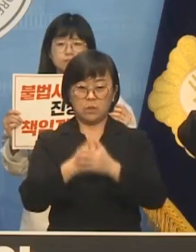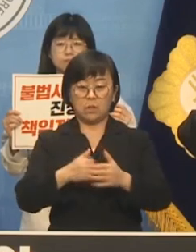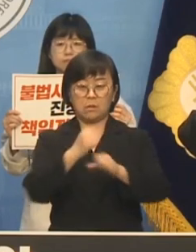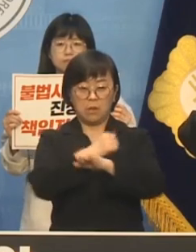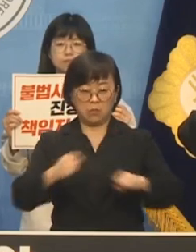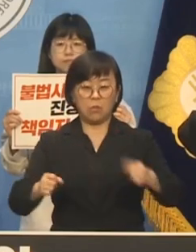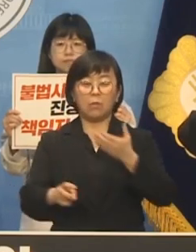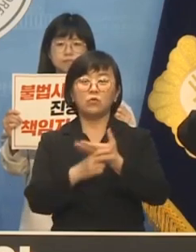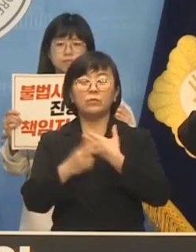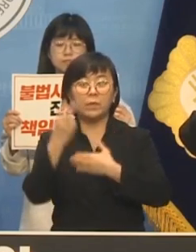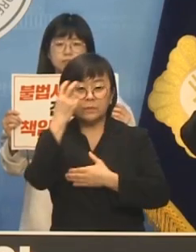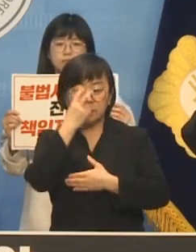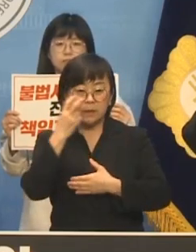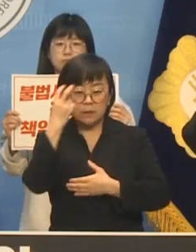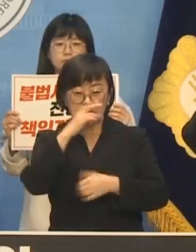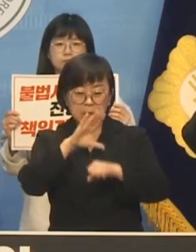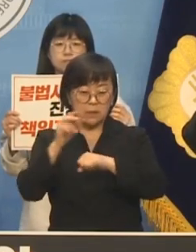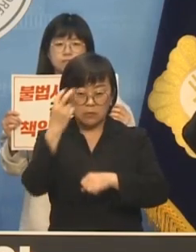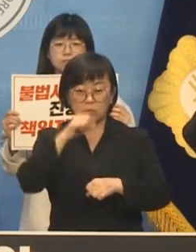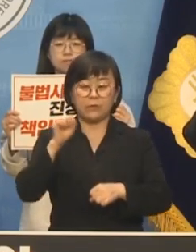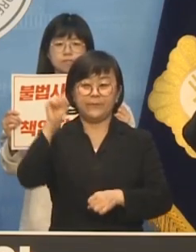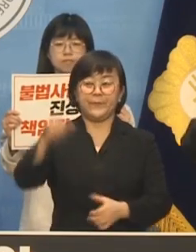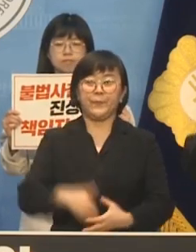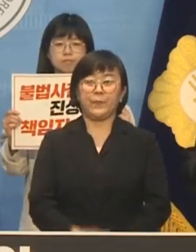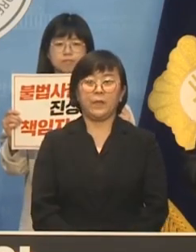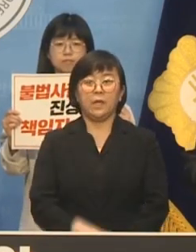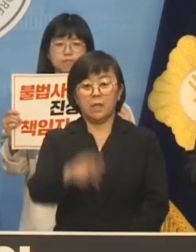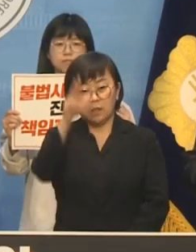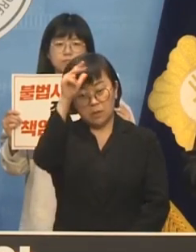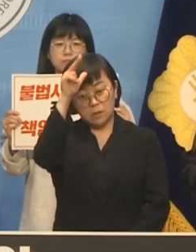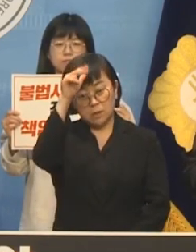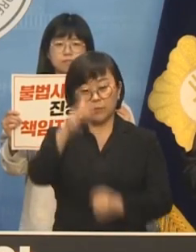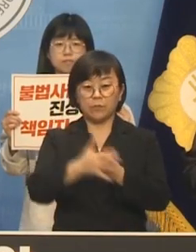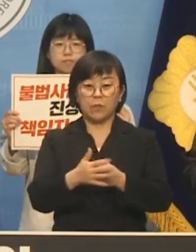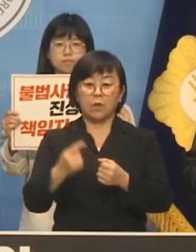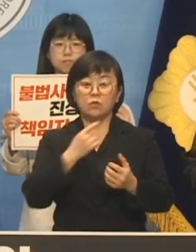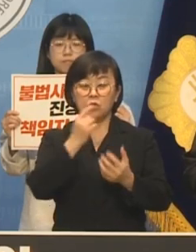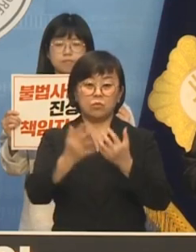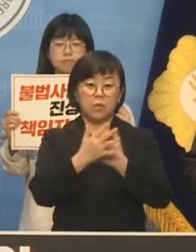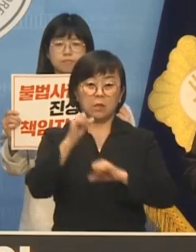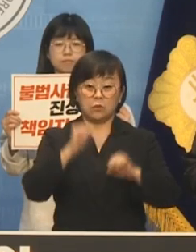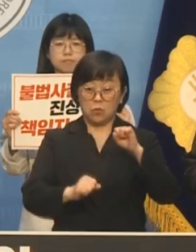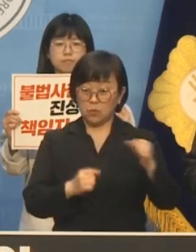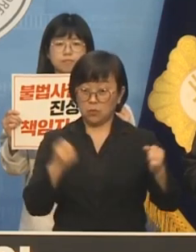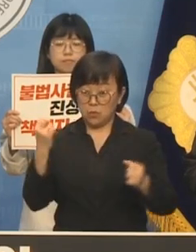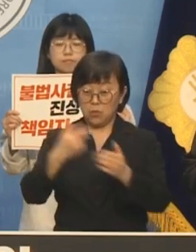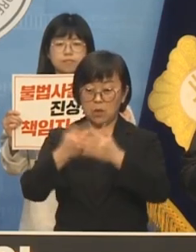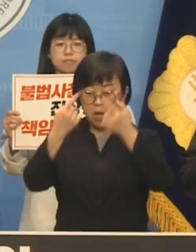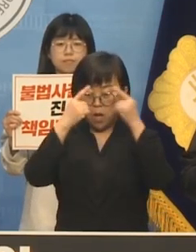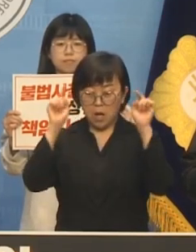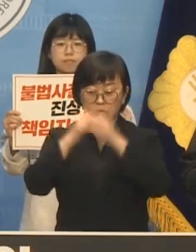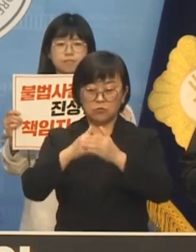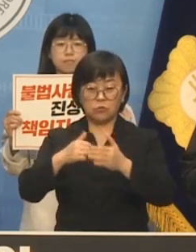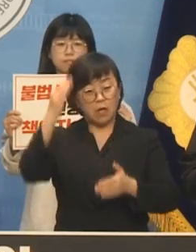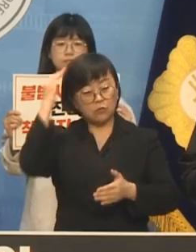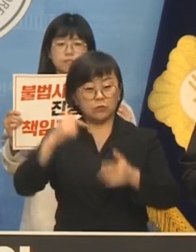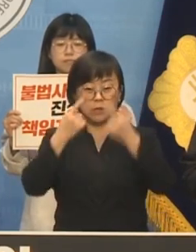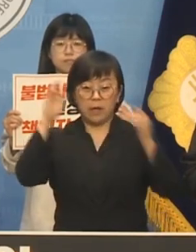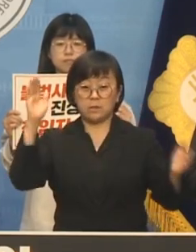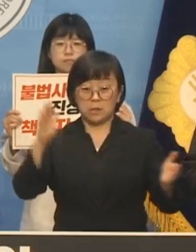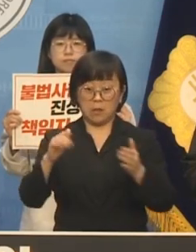광범위한 민간인 불법 사찰을 규탄한다. 경찰이 촛불행동을 비롯해 한국대학생진보연합,